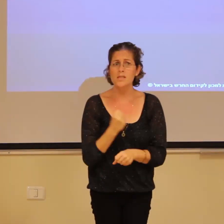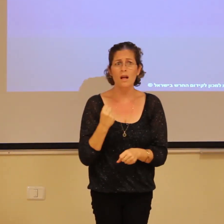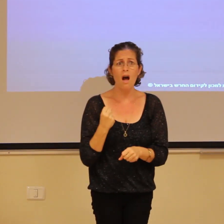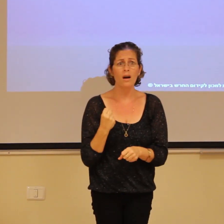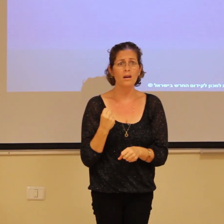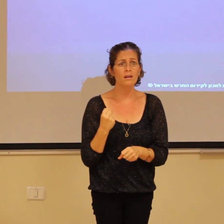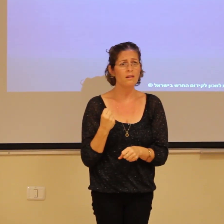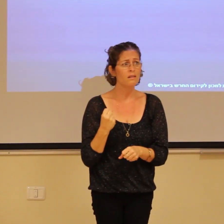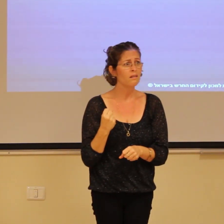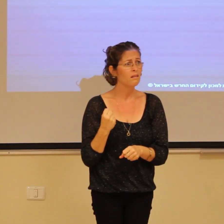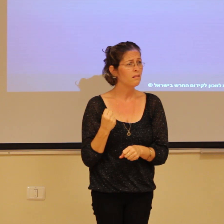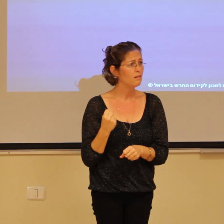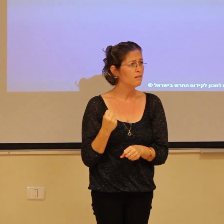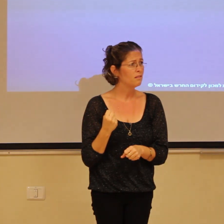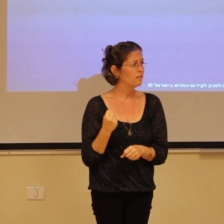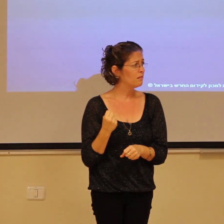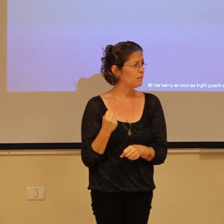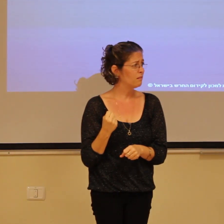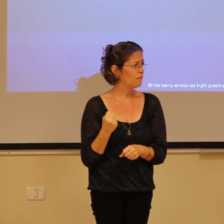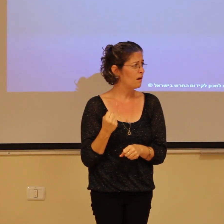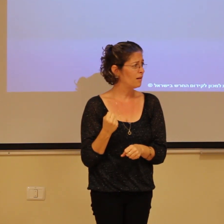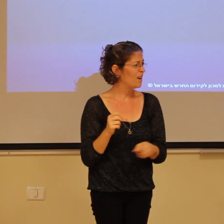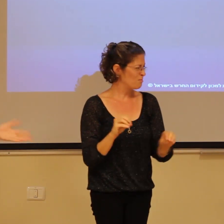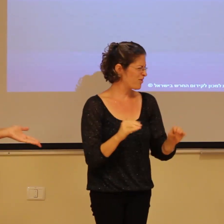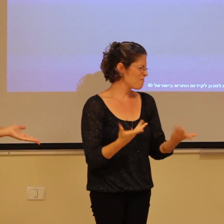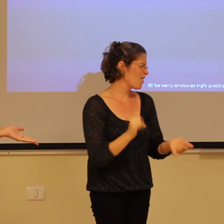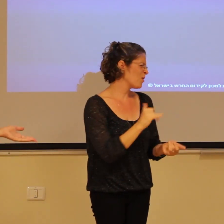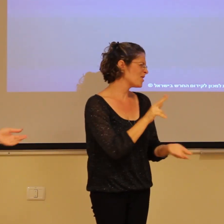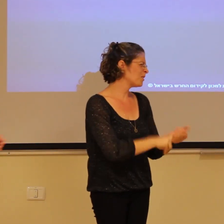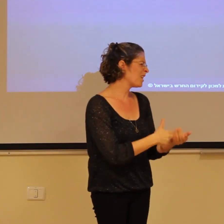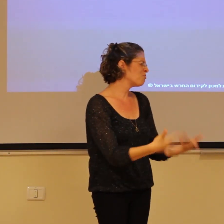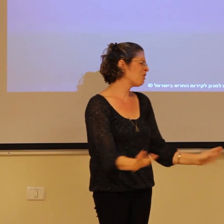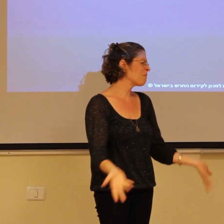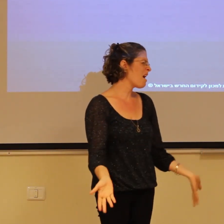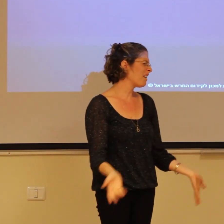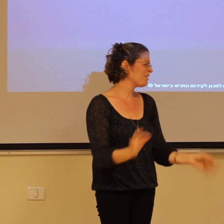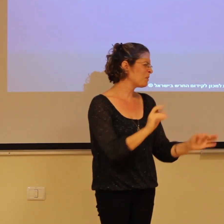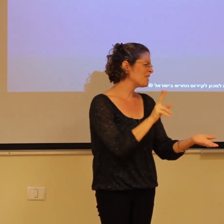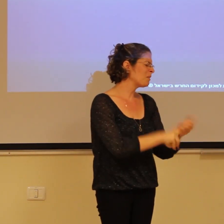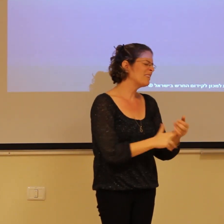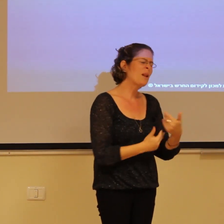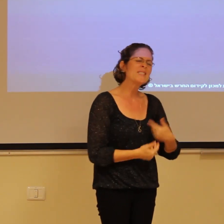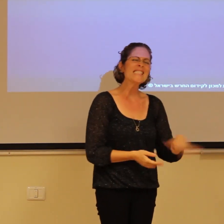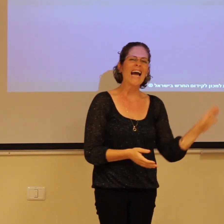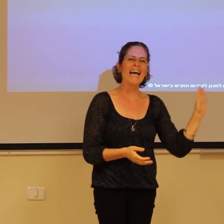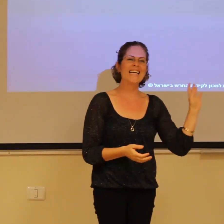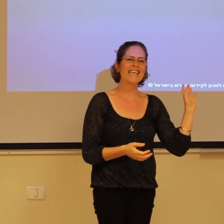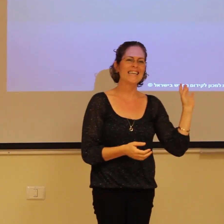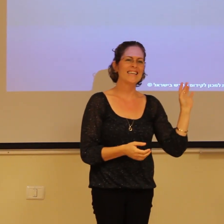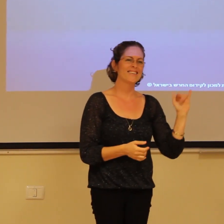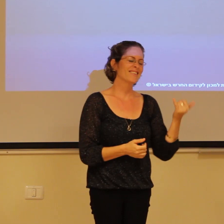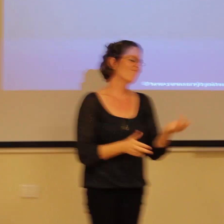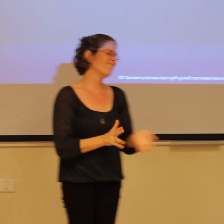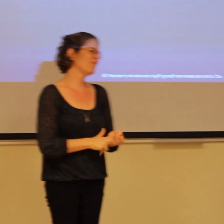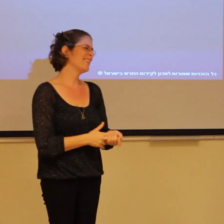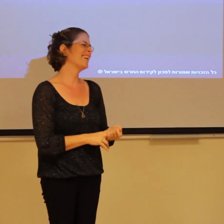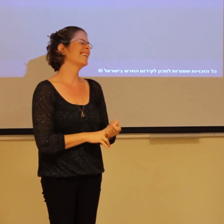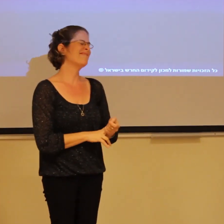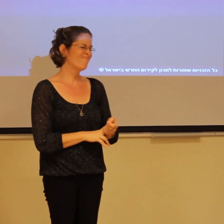תנסו. אתם חושבים שאני יכולה לקרוא מה שאומרים שם? בשביל מה? נכון, בשביל מה? זה שטויות. נכון, מה צריך את זה בכלל?